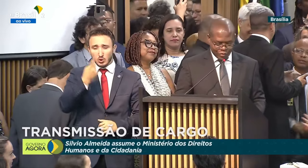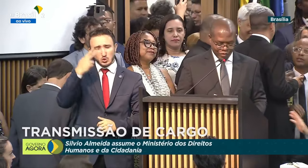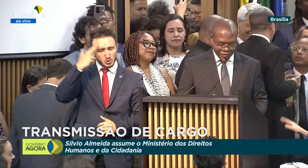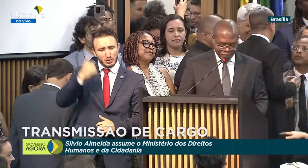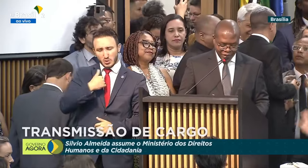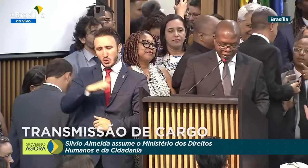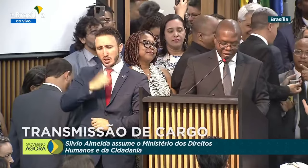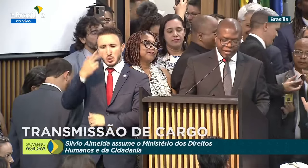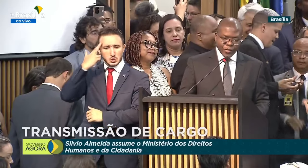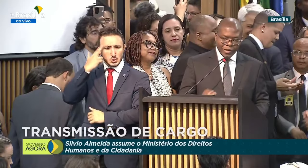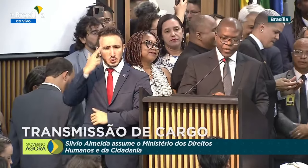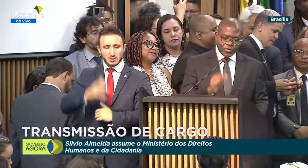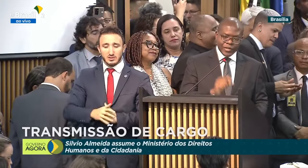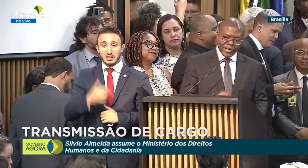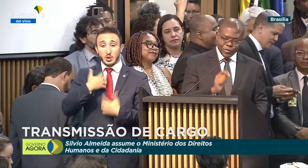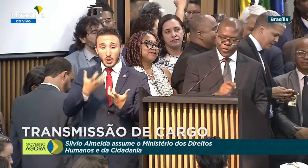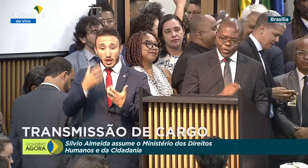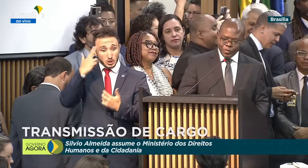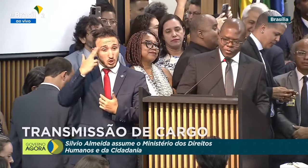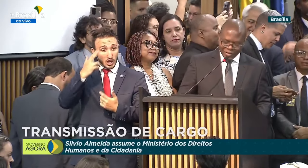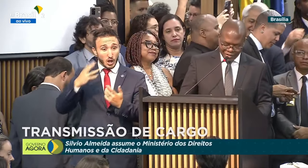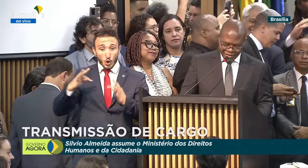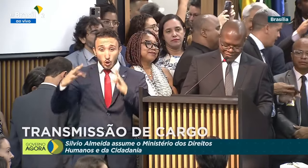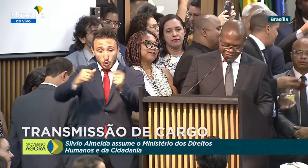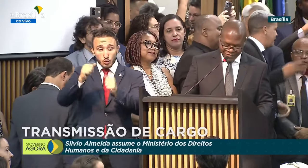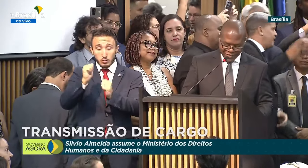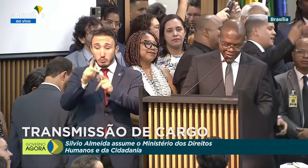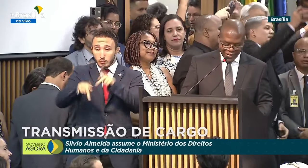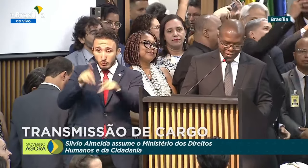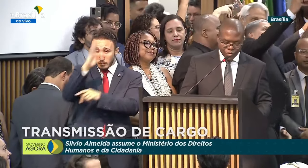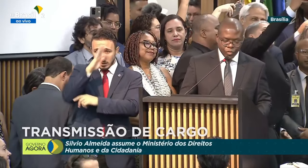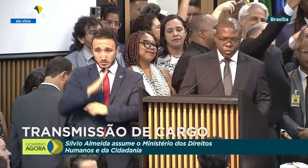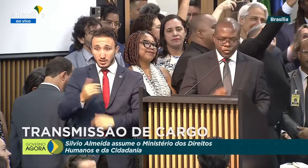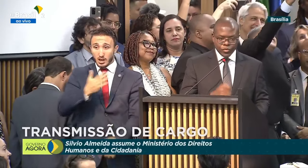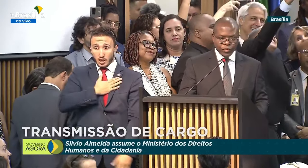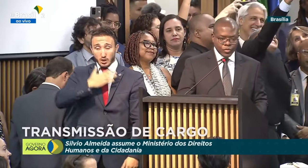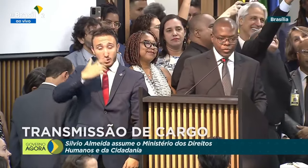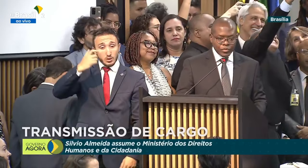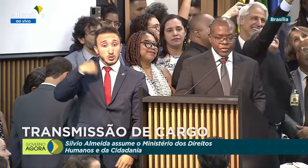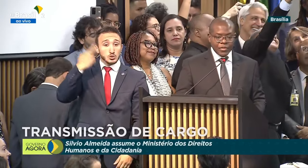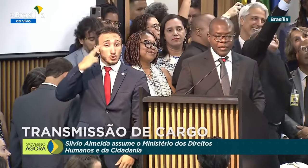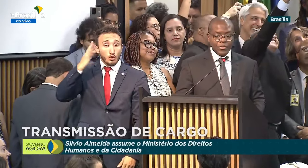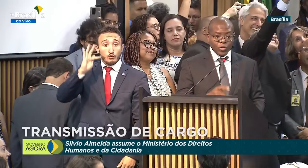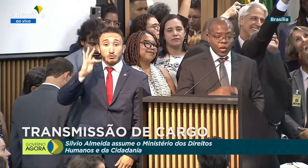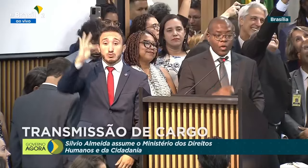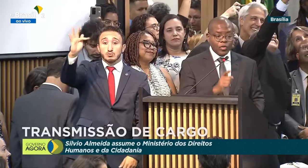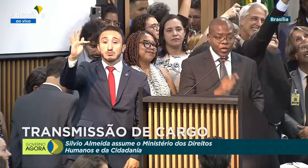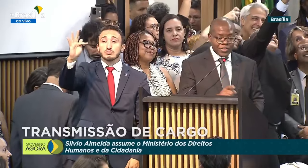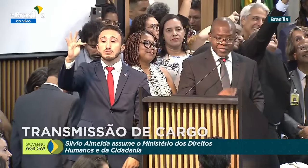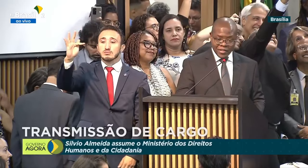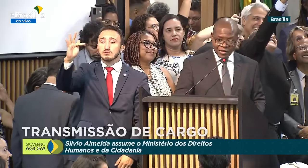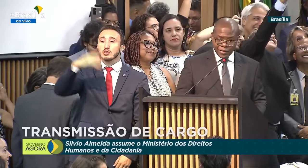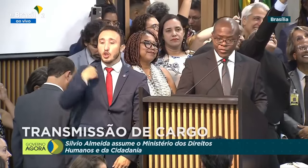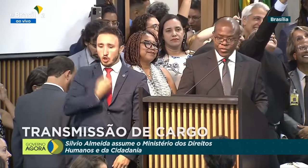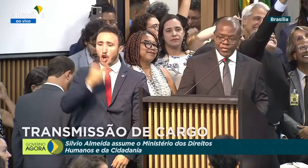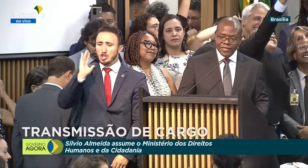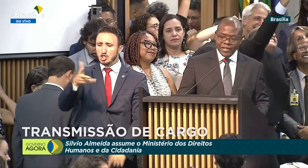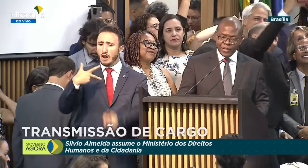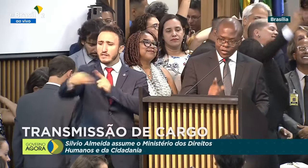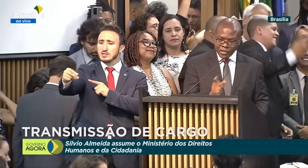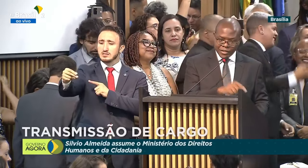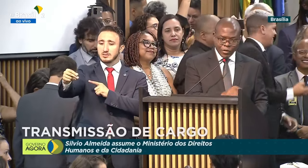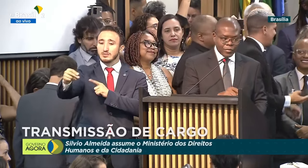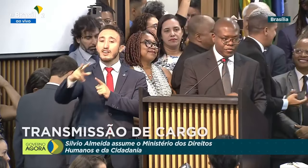eu também tenho um sonho eu quero sonhar com todo povo brasileiro eu sou uma com Futuro no qual nós já vencemos